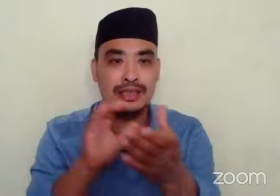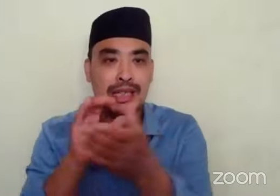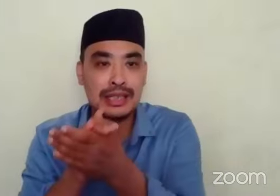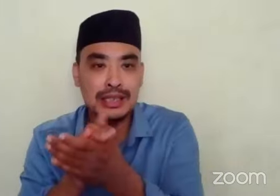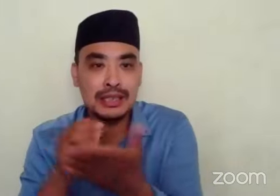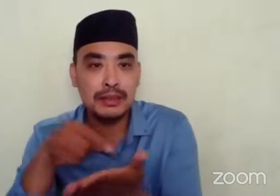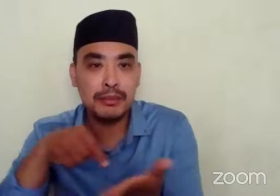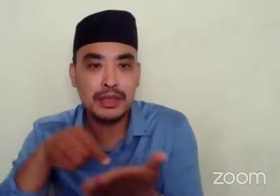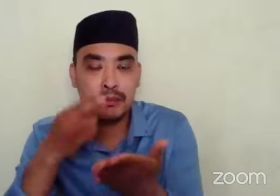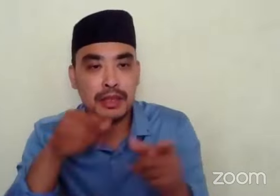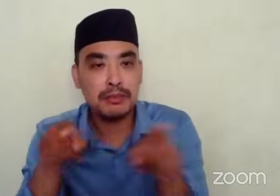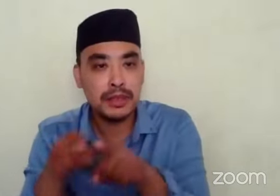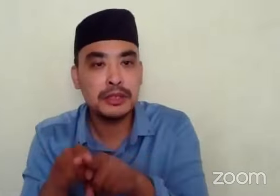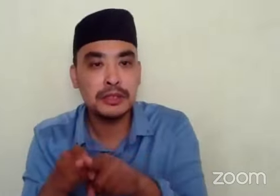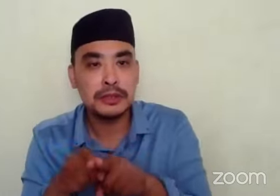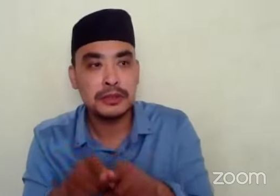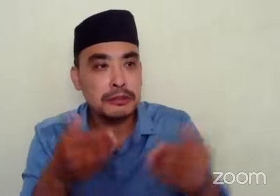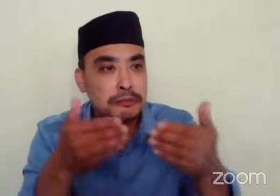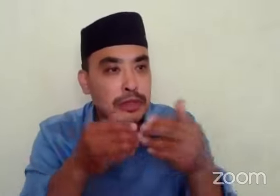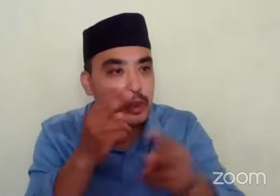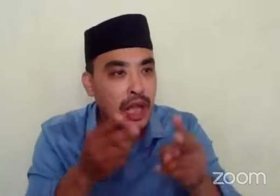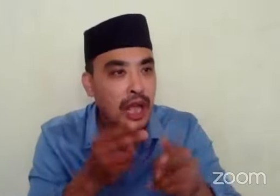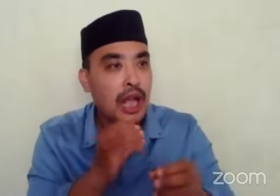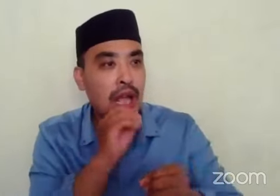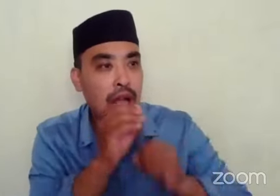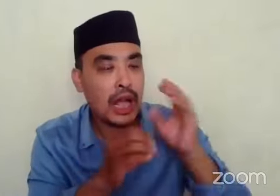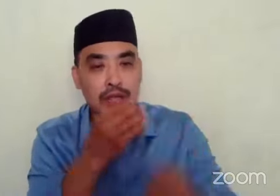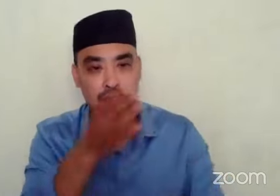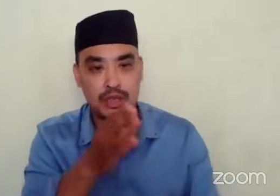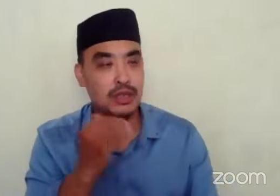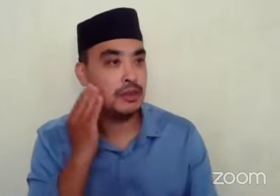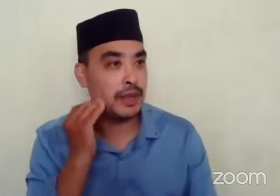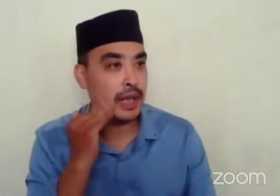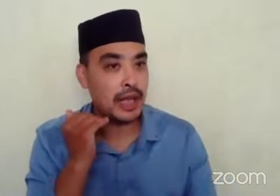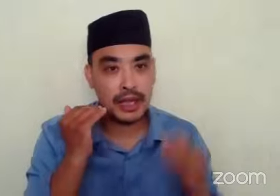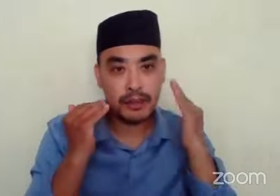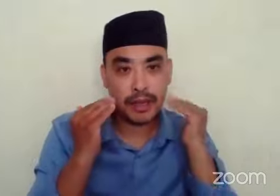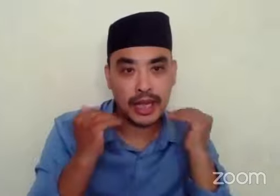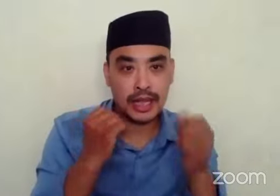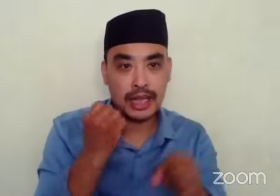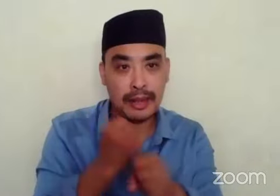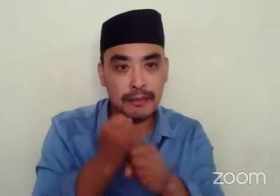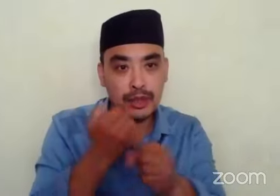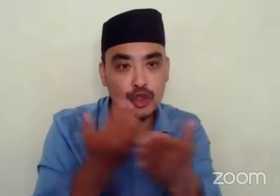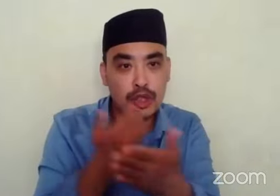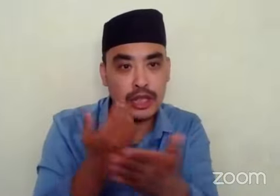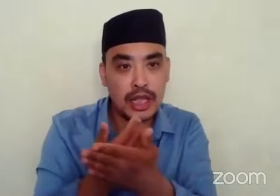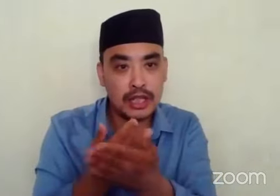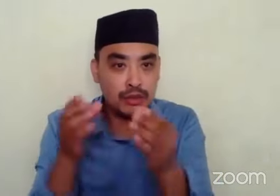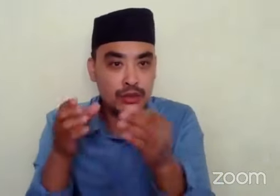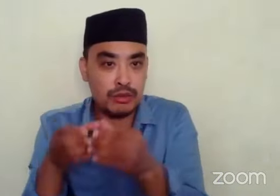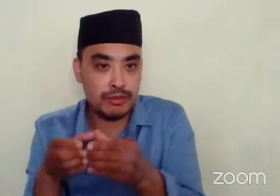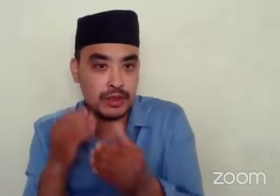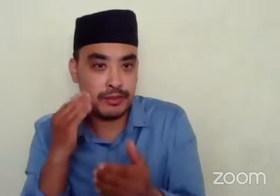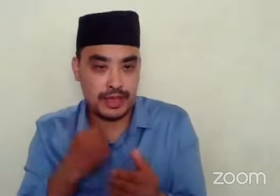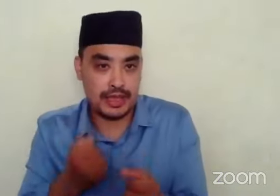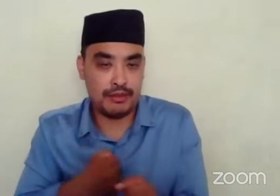बिचमा चाहिँ केही केही मात्रामा अहिले सुरुवात हुन थालेको छ। जस्तै महिला महिला काम गर्ने संस्थाहरूमा चाहिँ महिलाहरूले चाहिँ